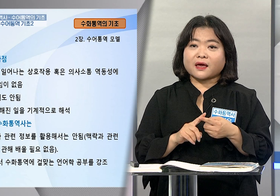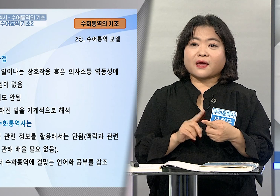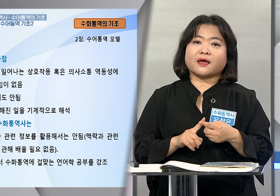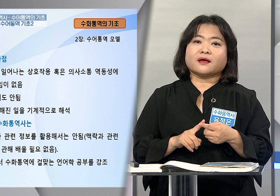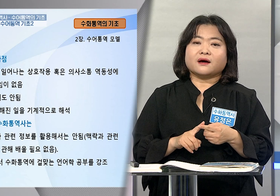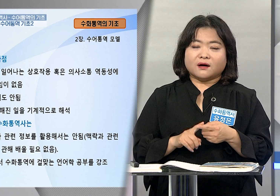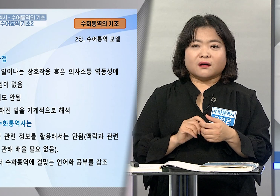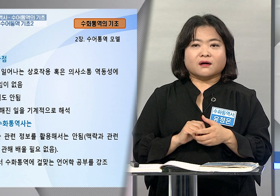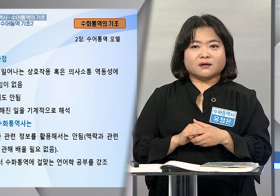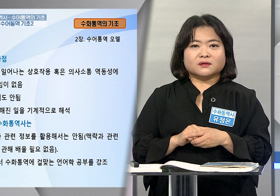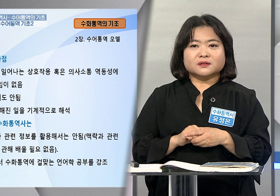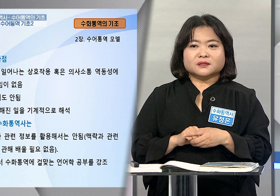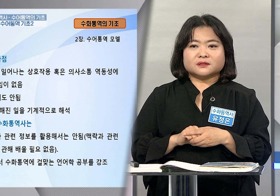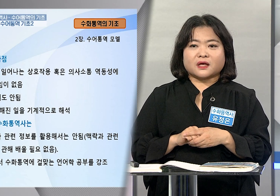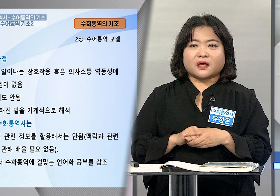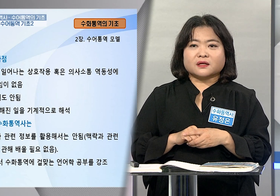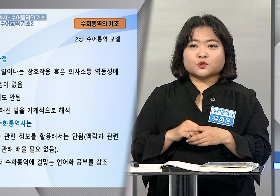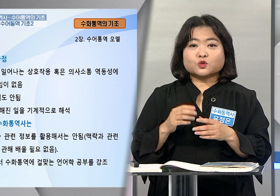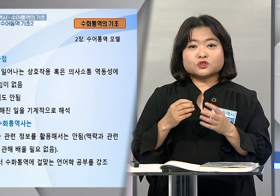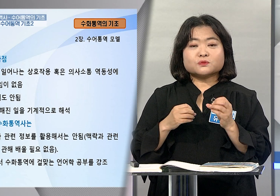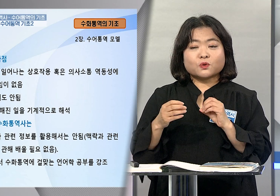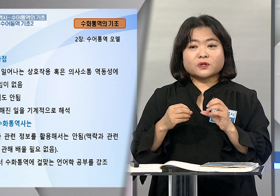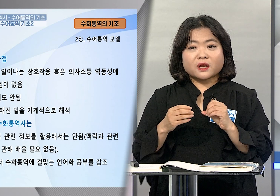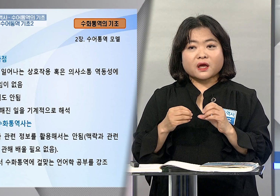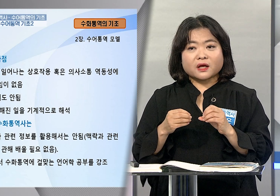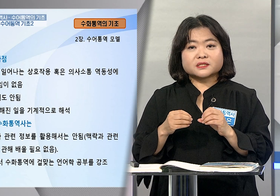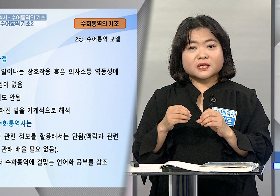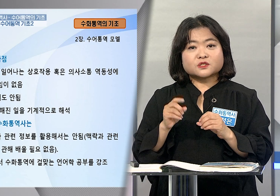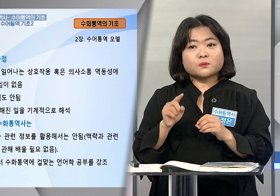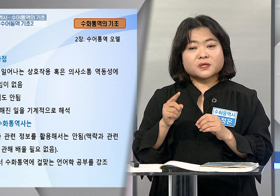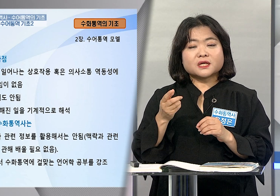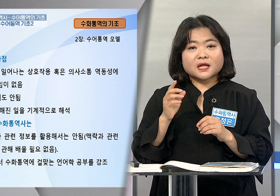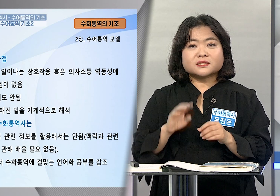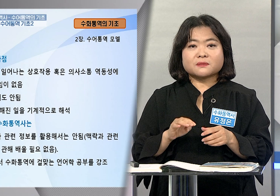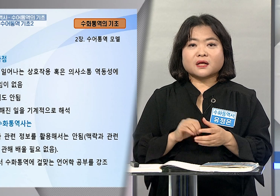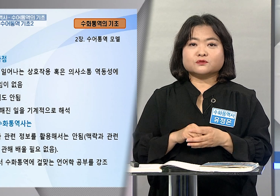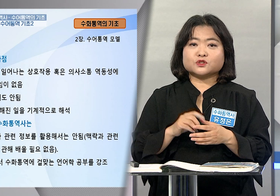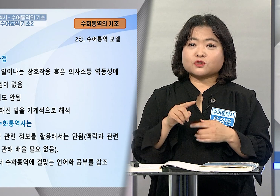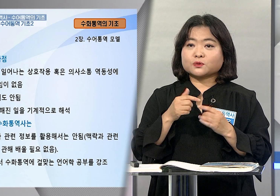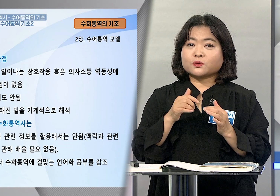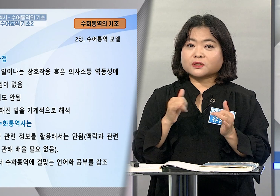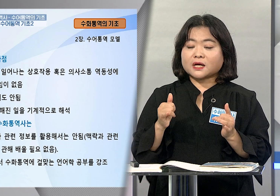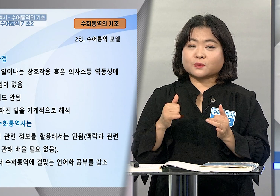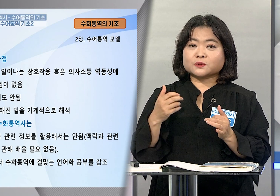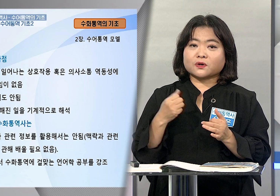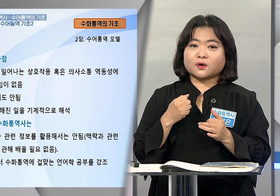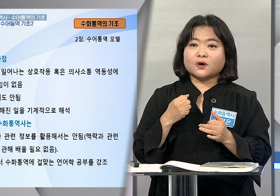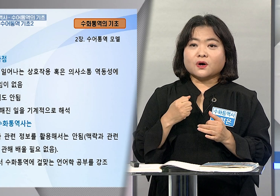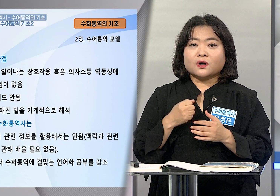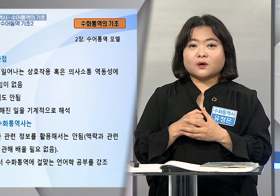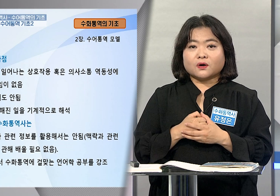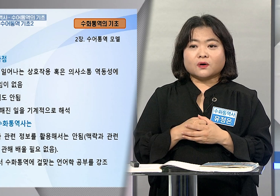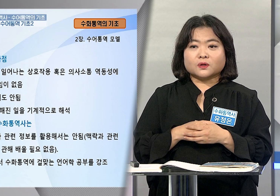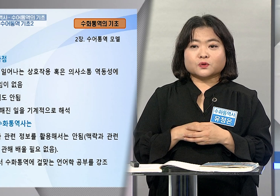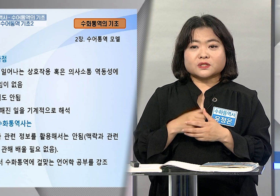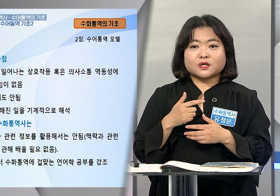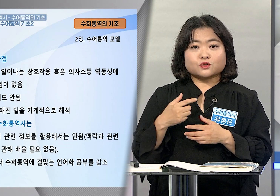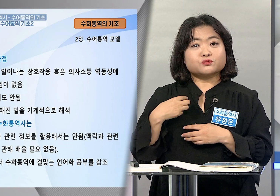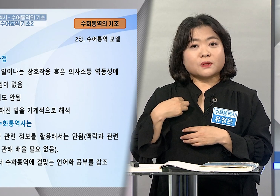게 네, 송수신 모델의 시사점이긴 하지만 우리 수화통역사로서 굉장히 좀